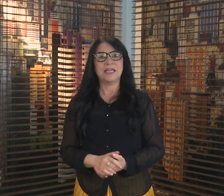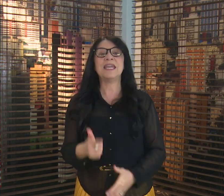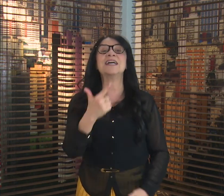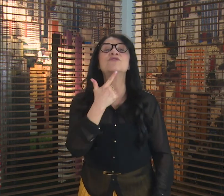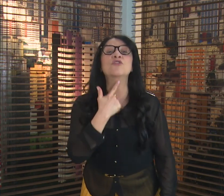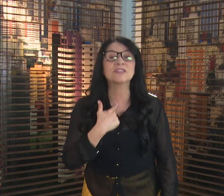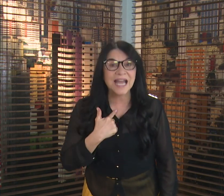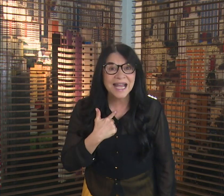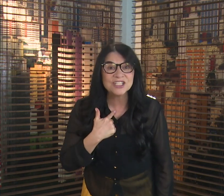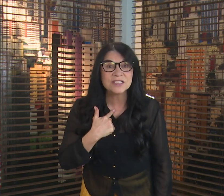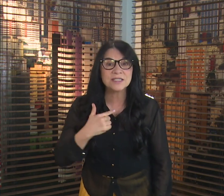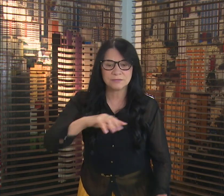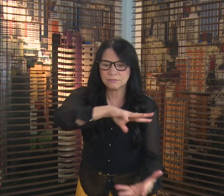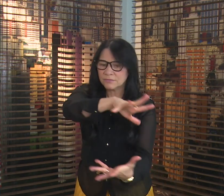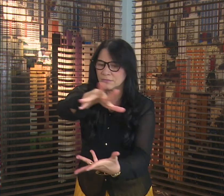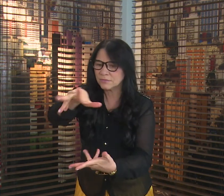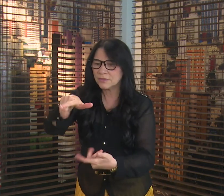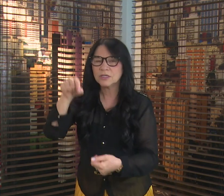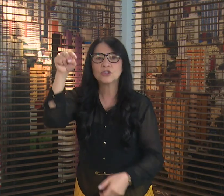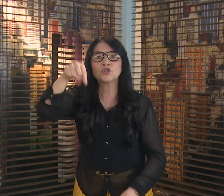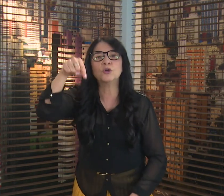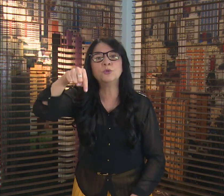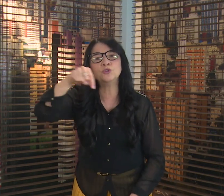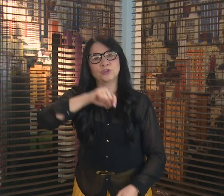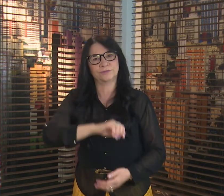e as vontades do mundo.